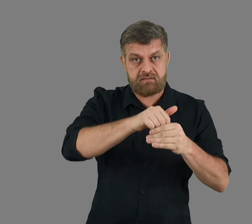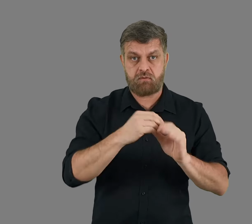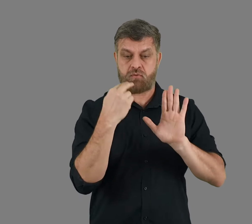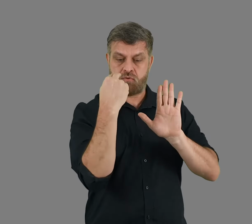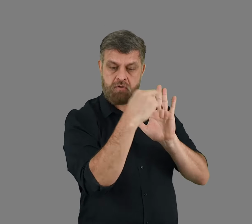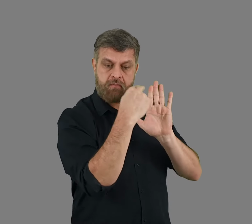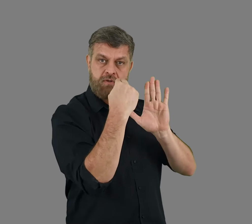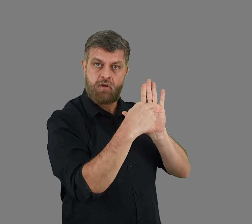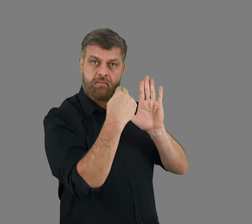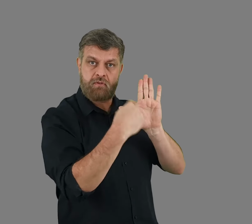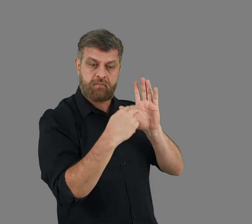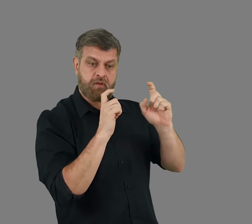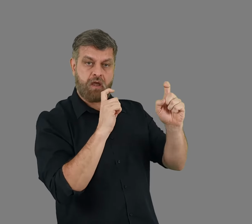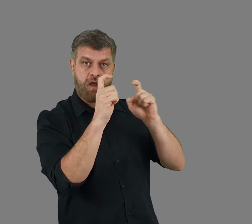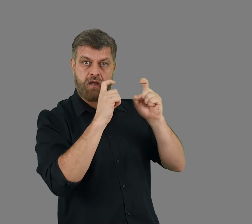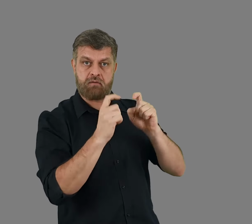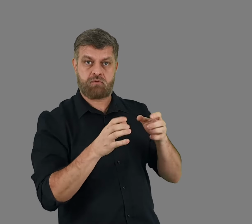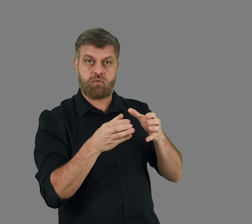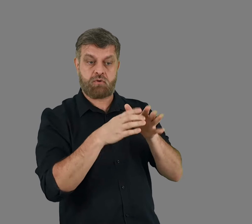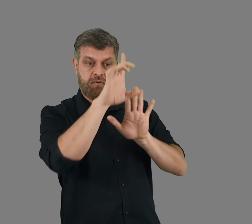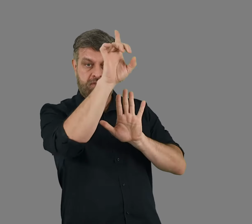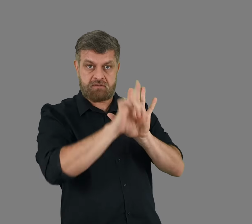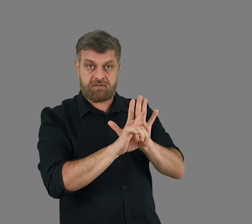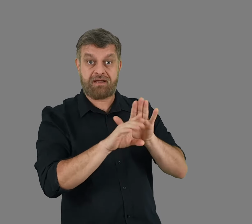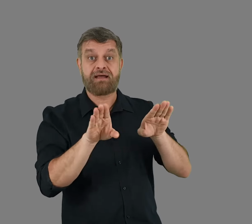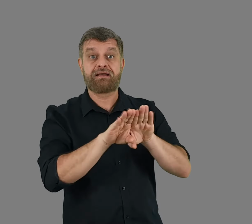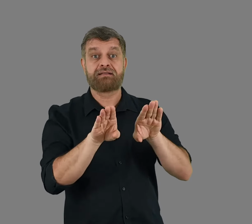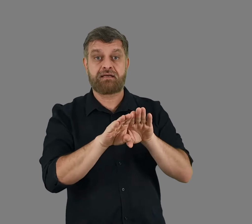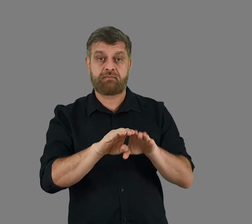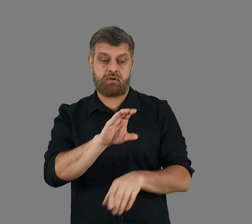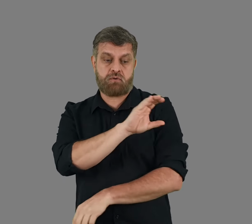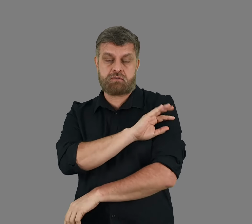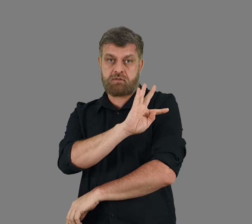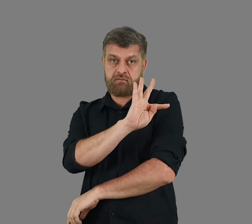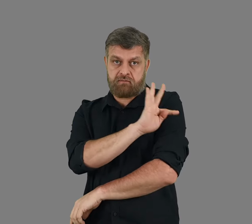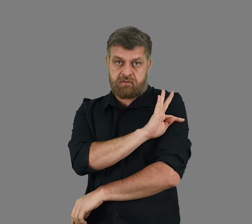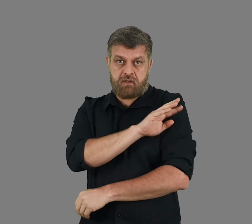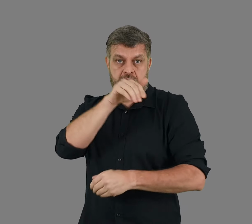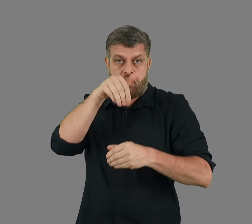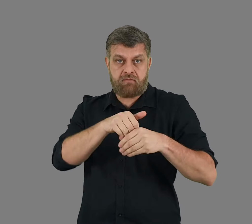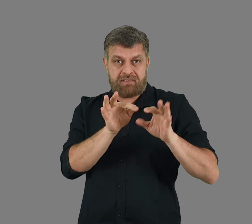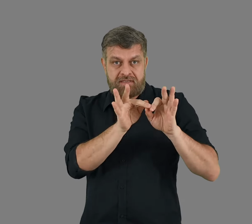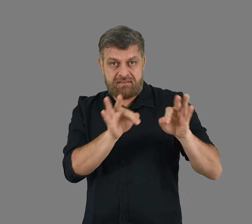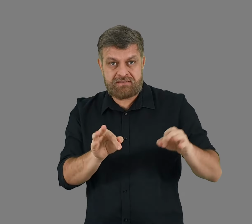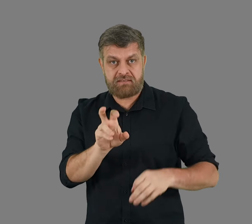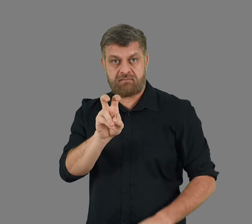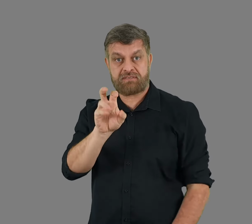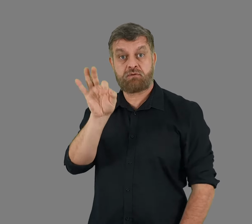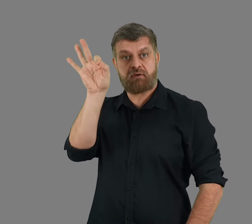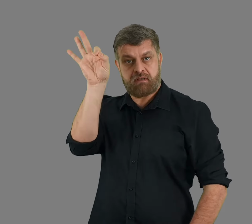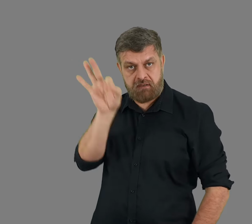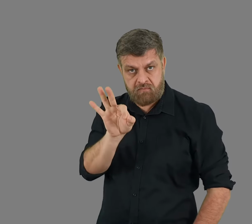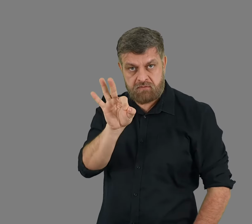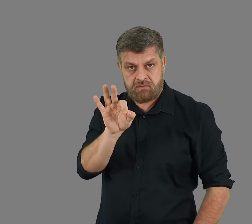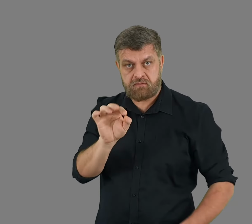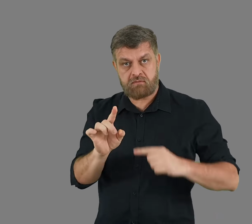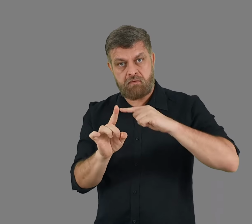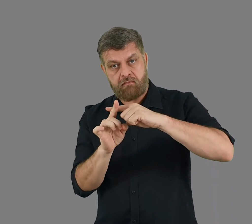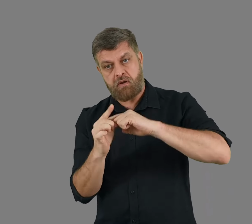em reunião de diretoria executiva e do Conselho Fiscal, por votação simples de 50%, mais um.